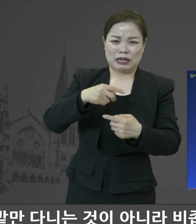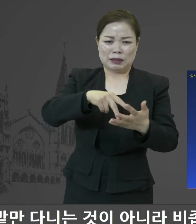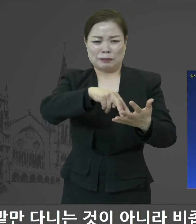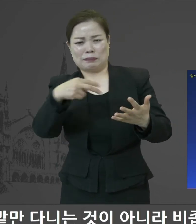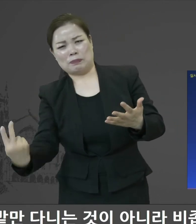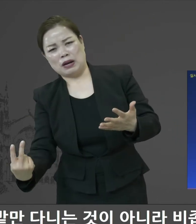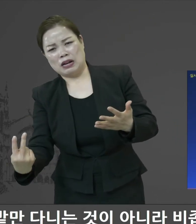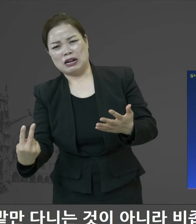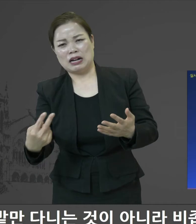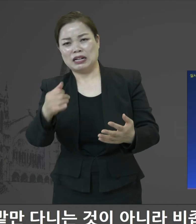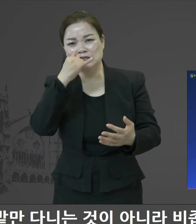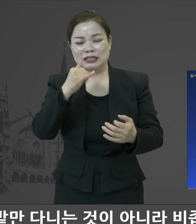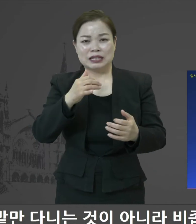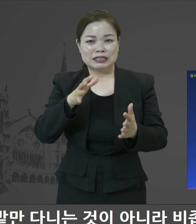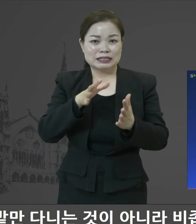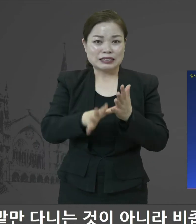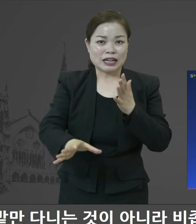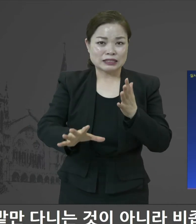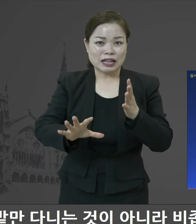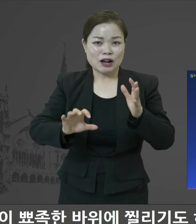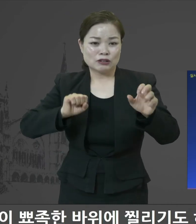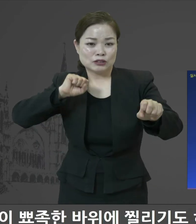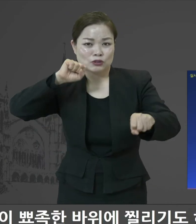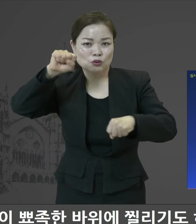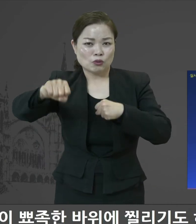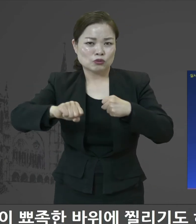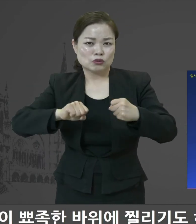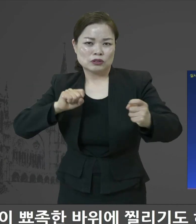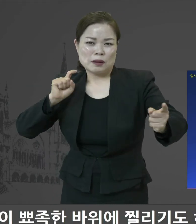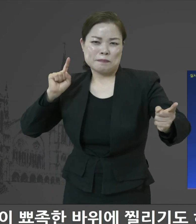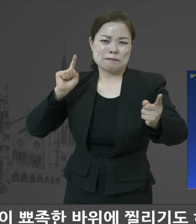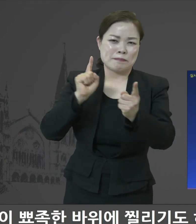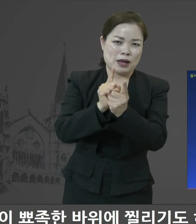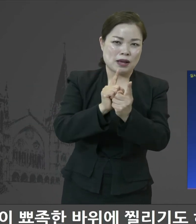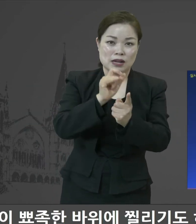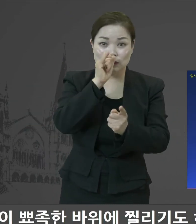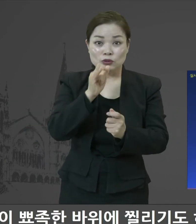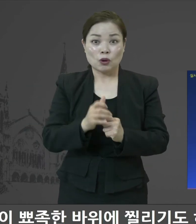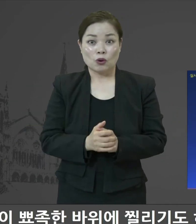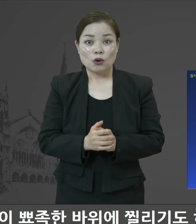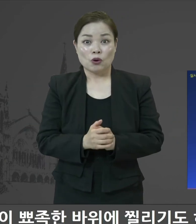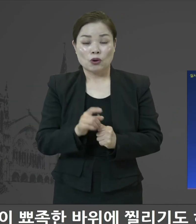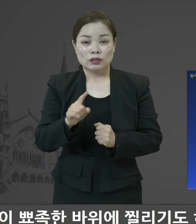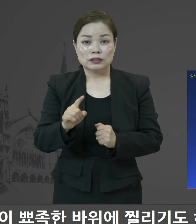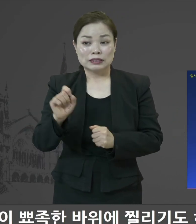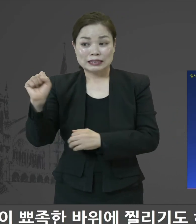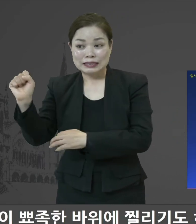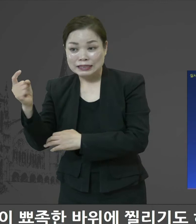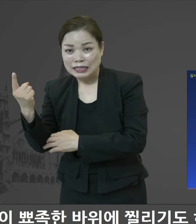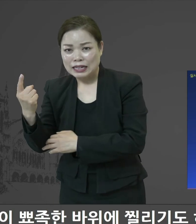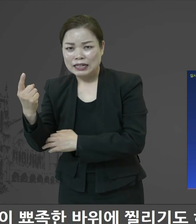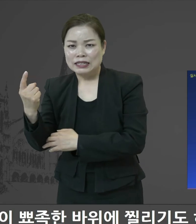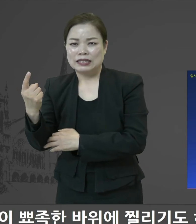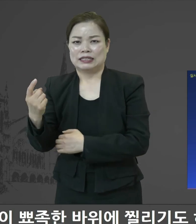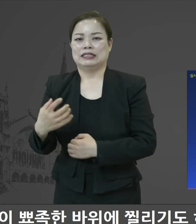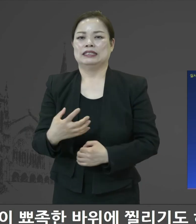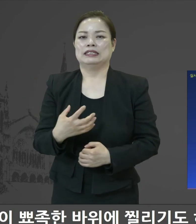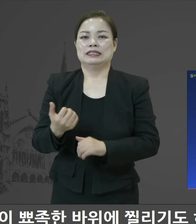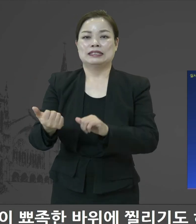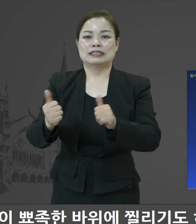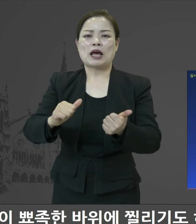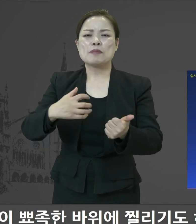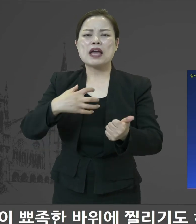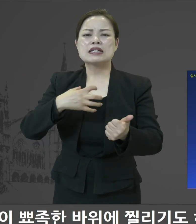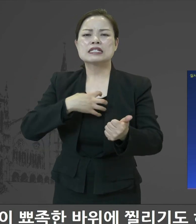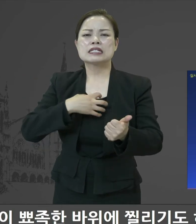떨어지기도 하고 사나운 맹수들을 만나기도 합니다. 그곳을 다윗은 사망의 음침한